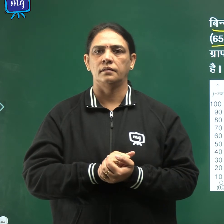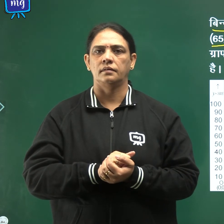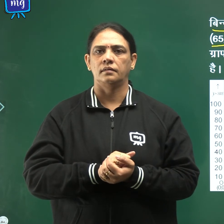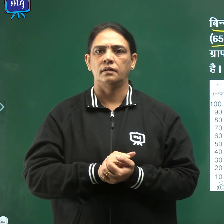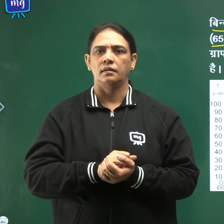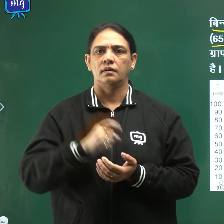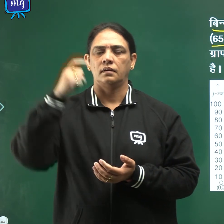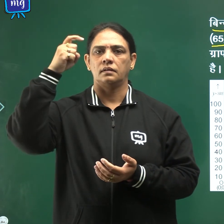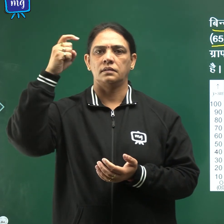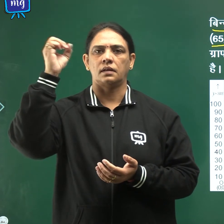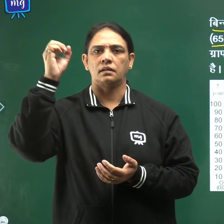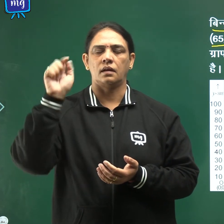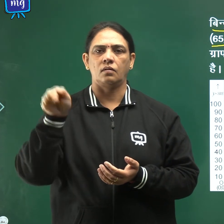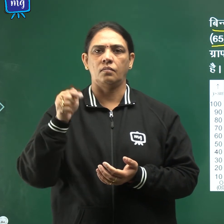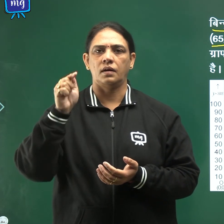70, 54,